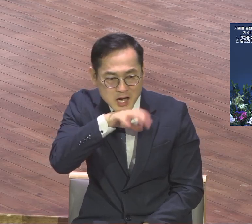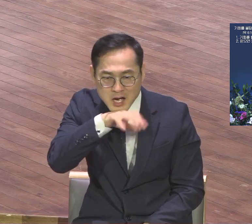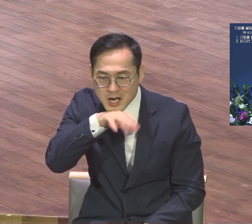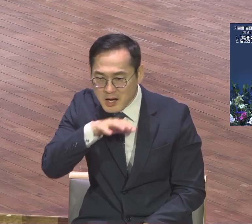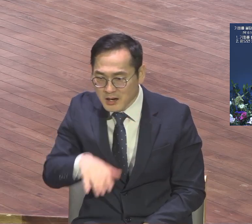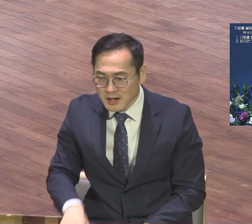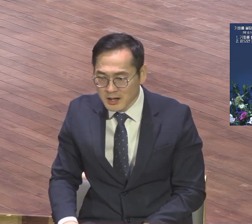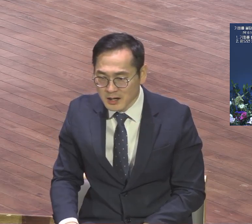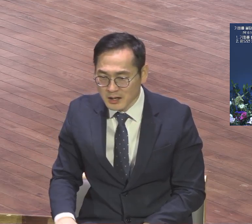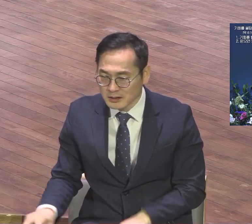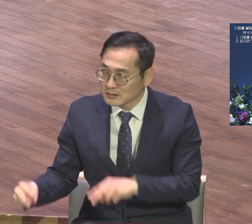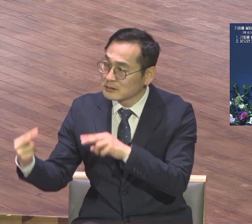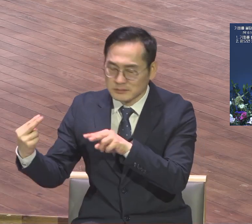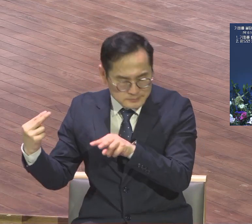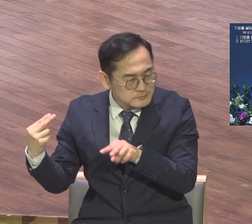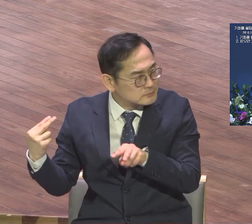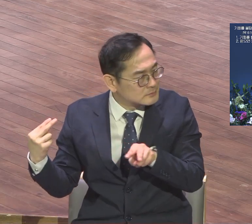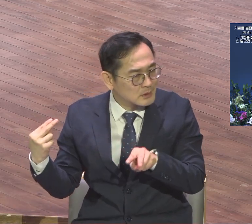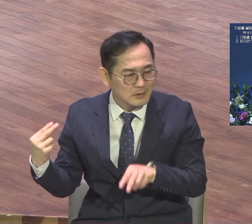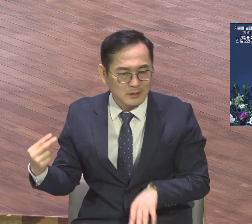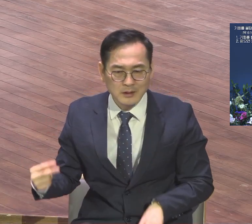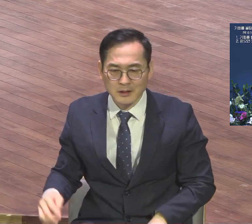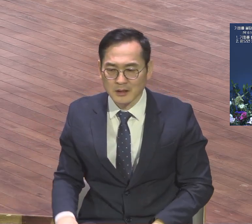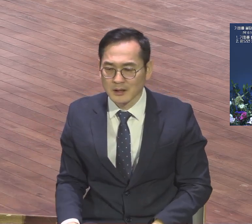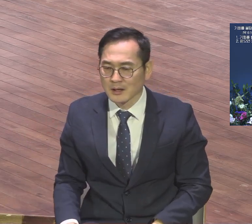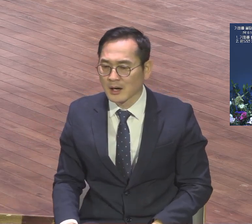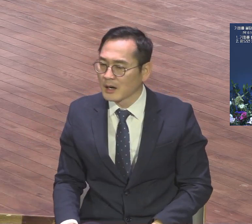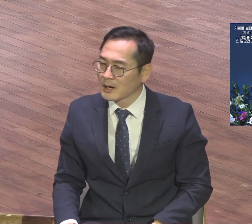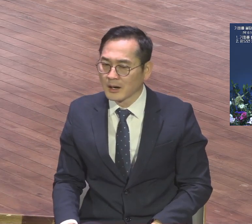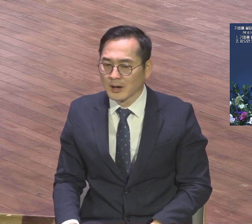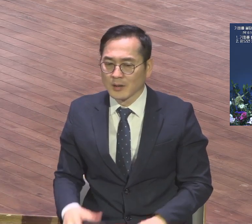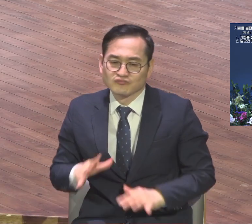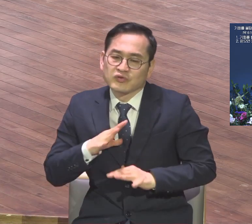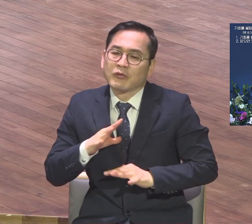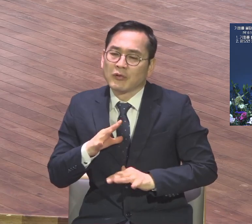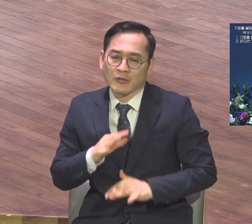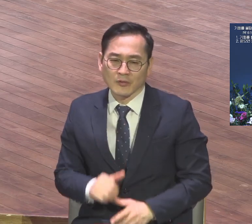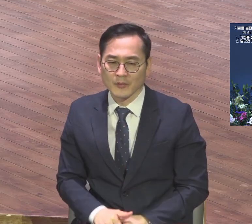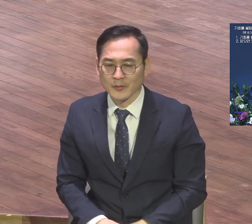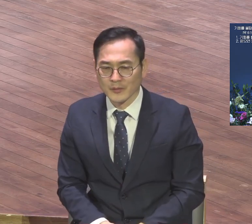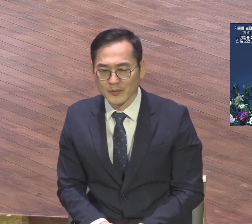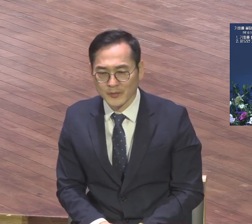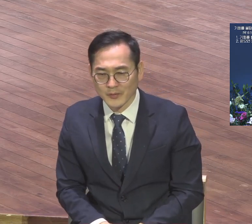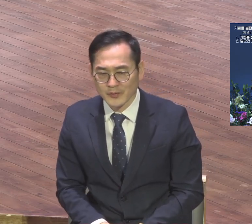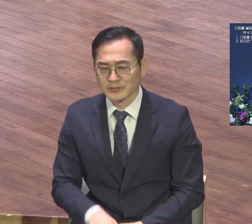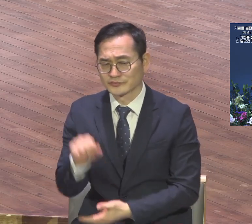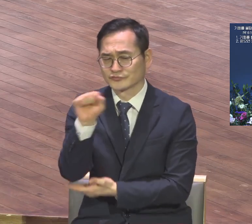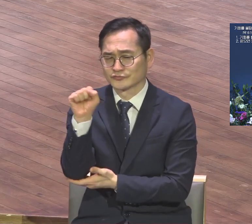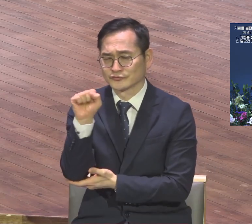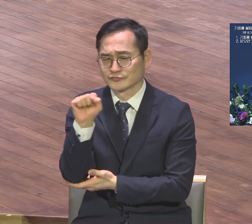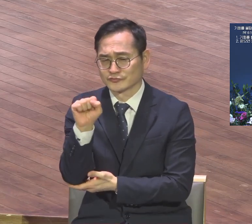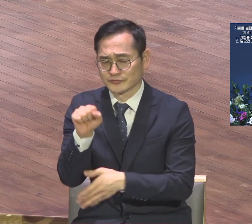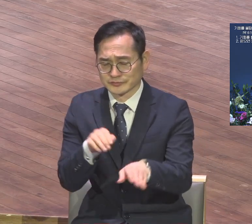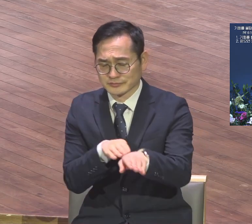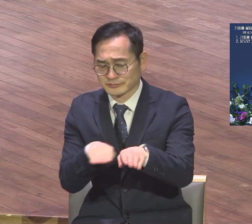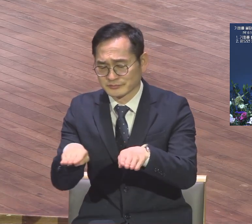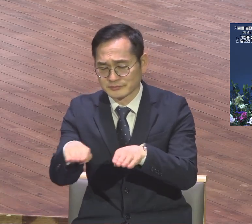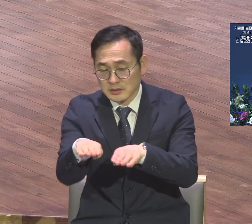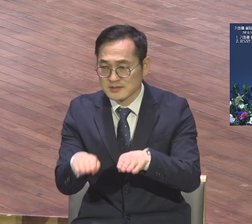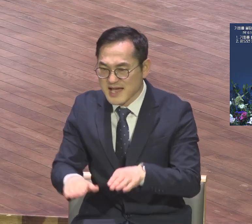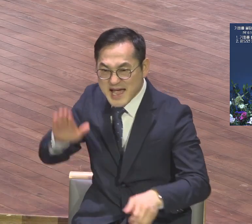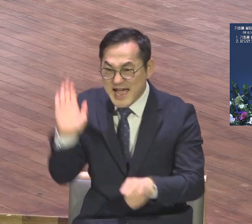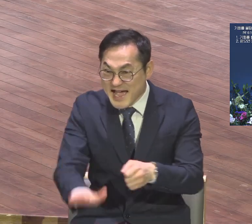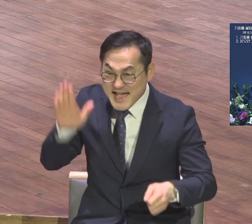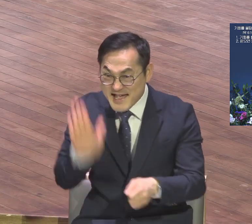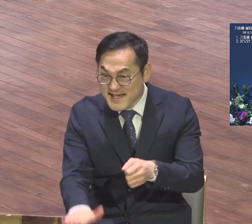사람도 못 쳐다봐 아마. 왜냐면 근대를 폭발해 그냥. 그러고요 막 이 차가 운전해가다 빵빵 빵빵하는 나라가